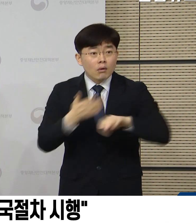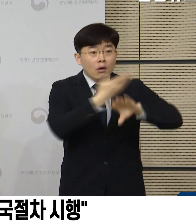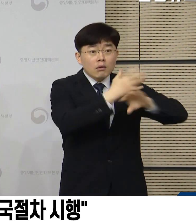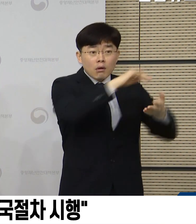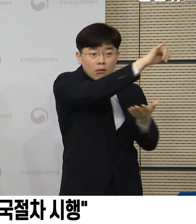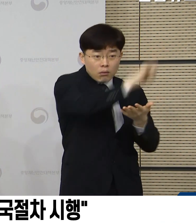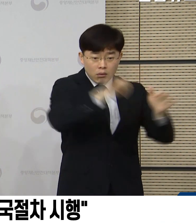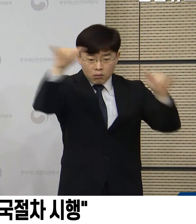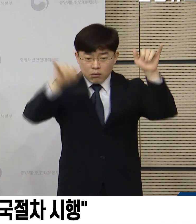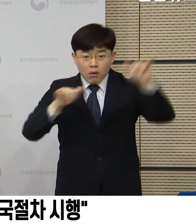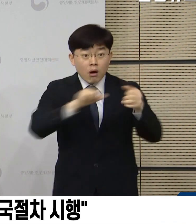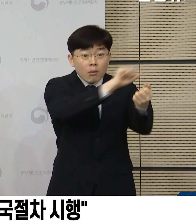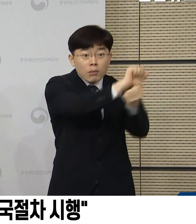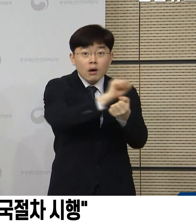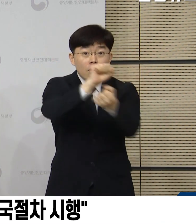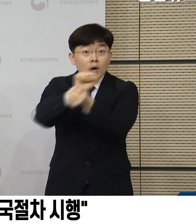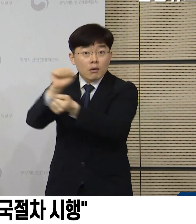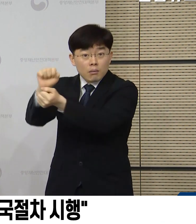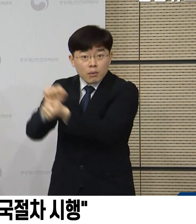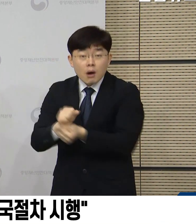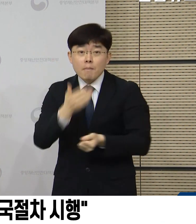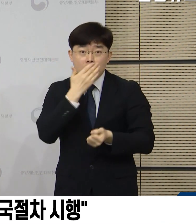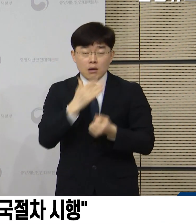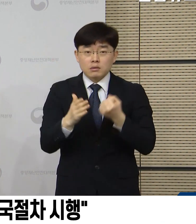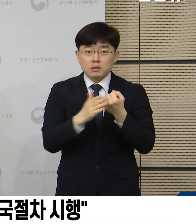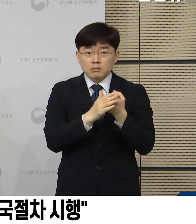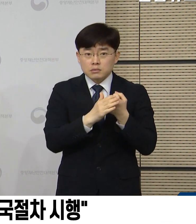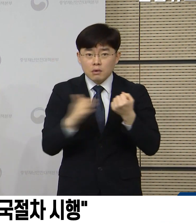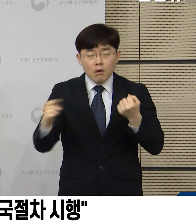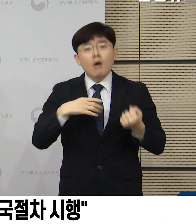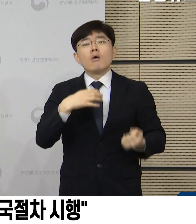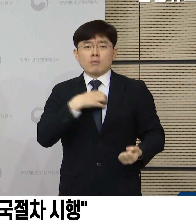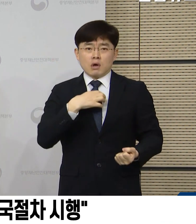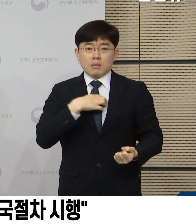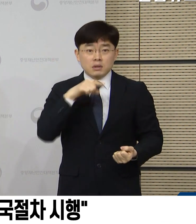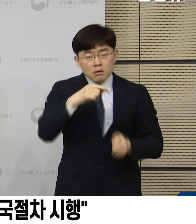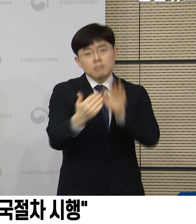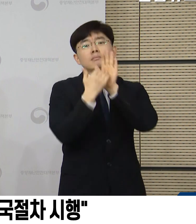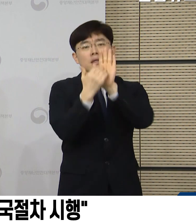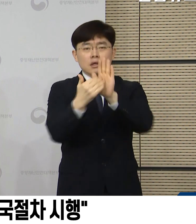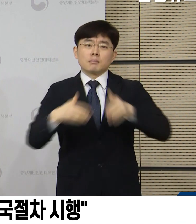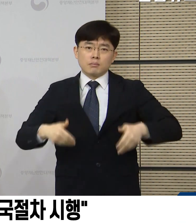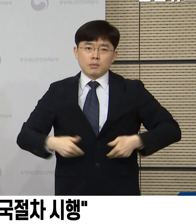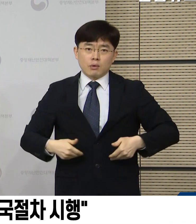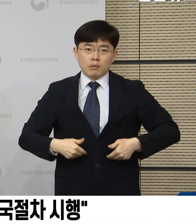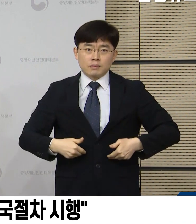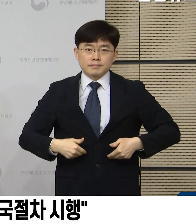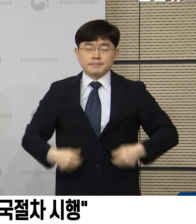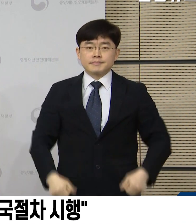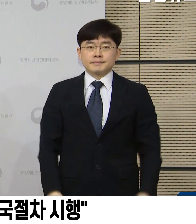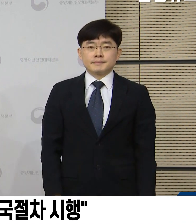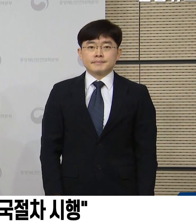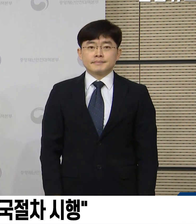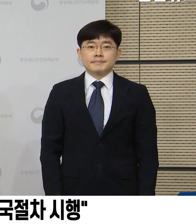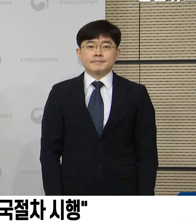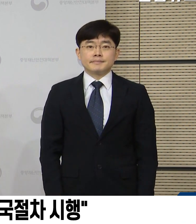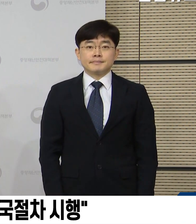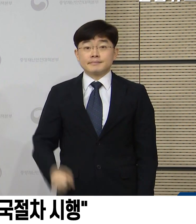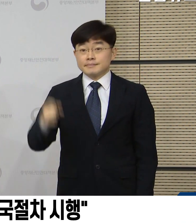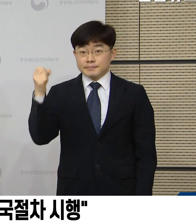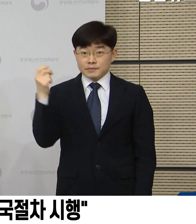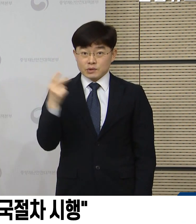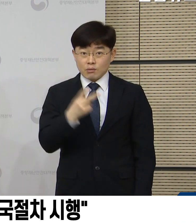해외 지역으로부터의 새로운 확진 환자 유입을 막는 것이 중요한 상황이 되었습니다.